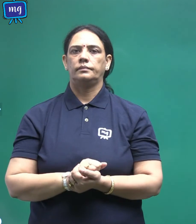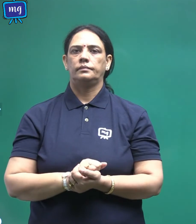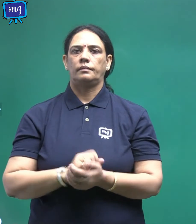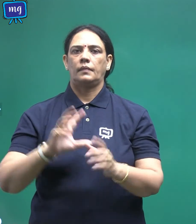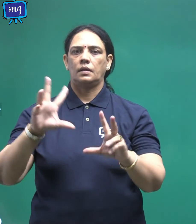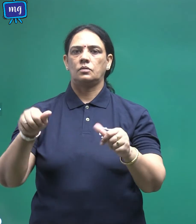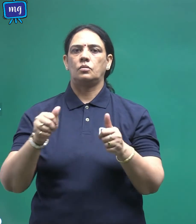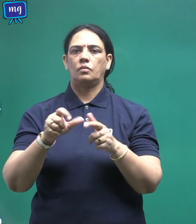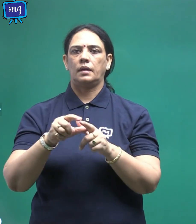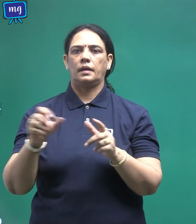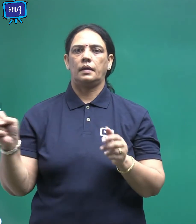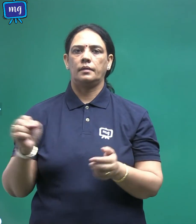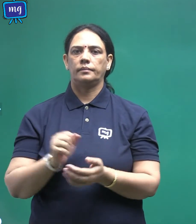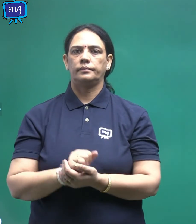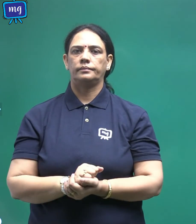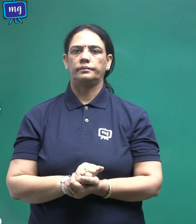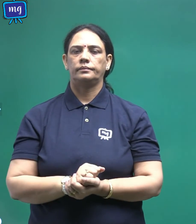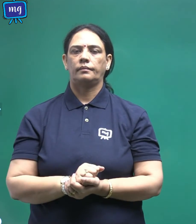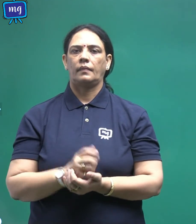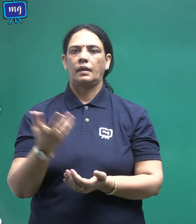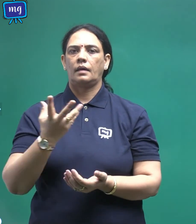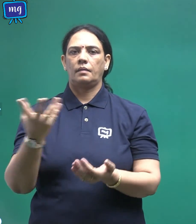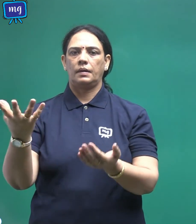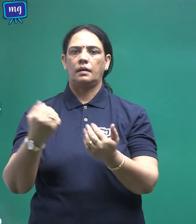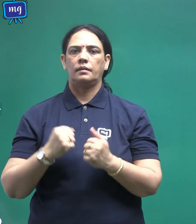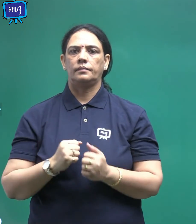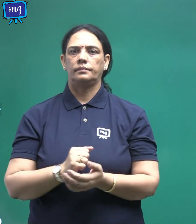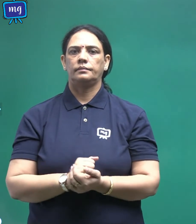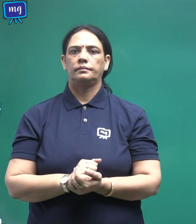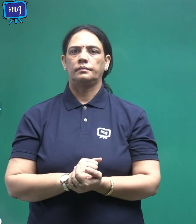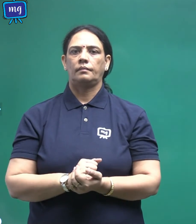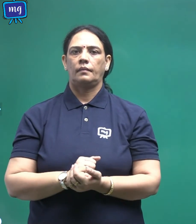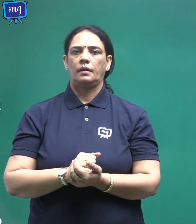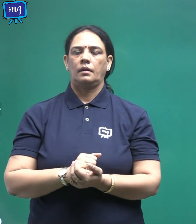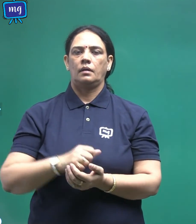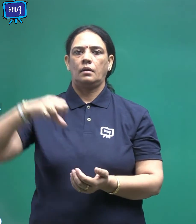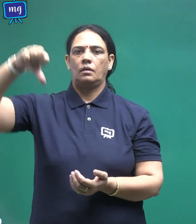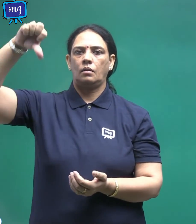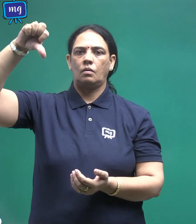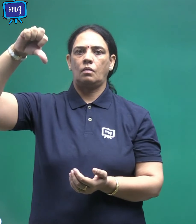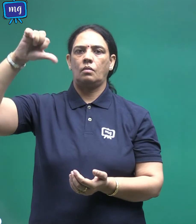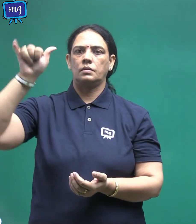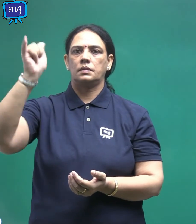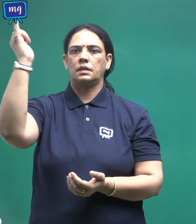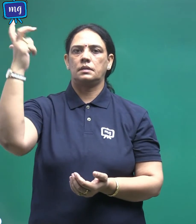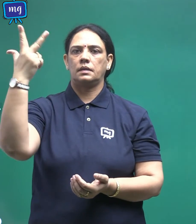हल करेंगे, क्या मिला? 968